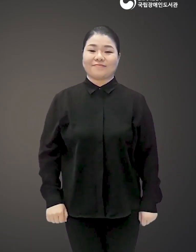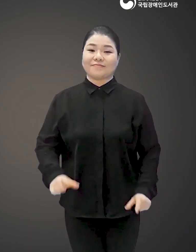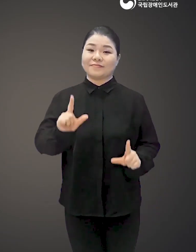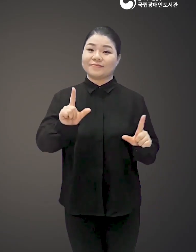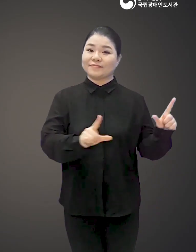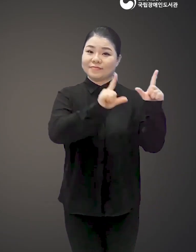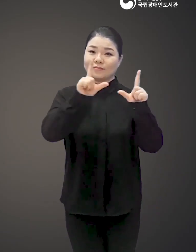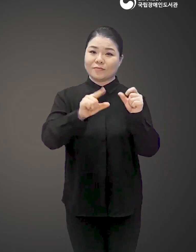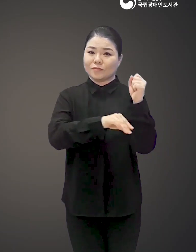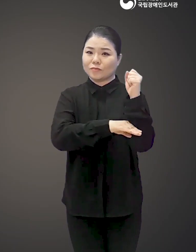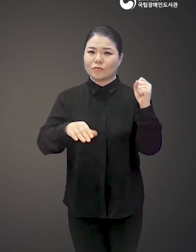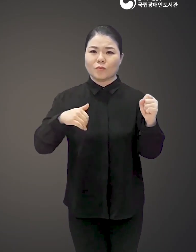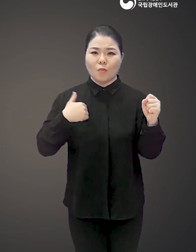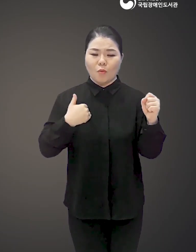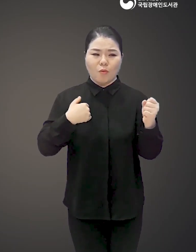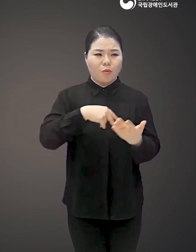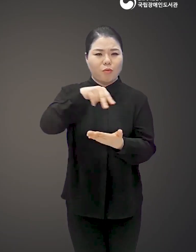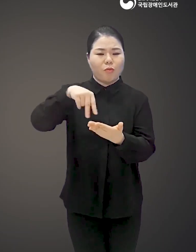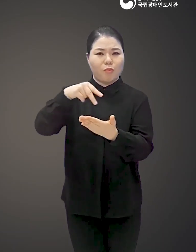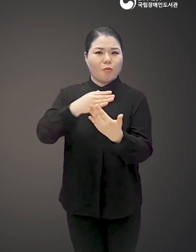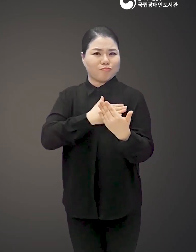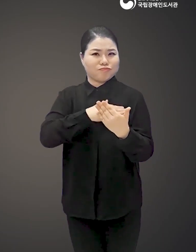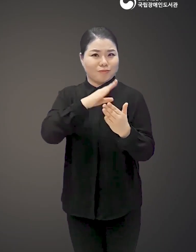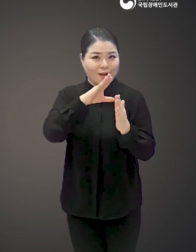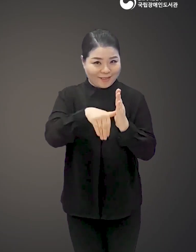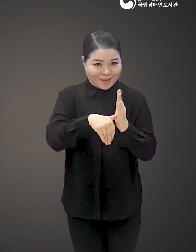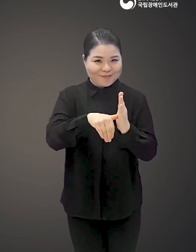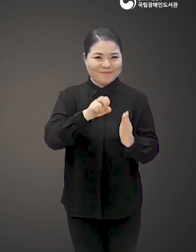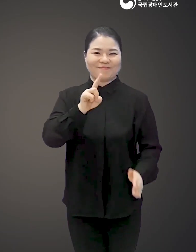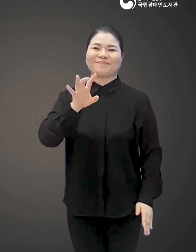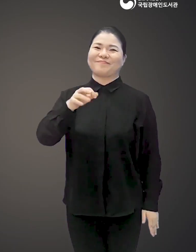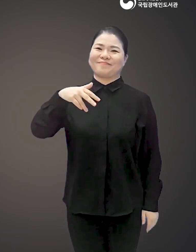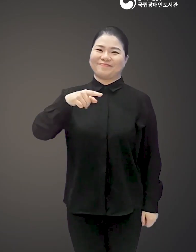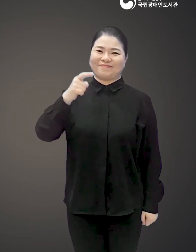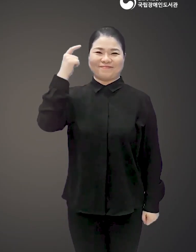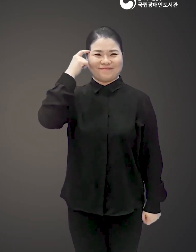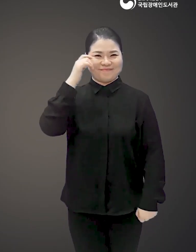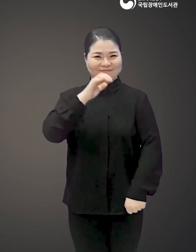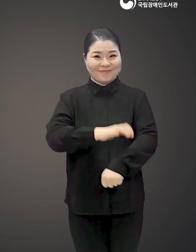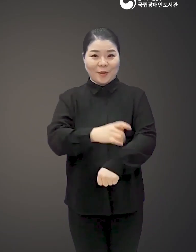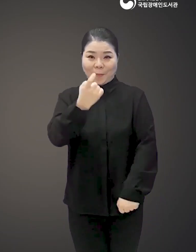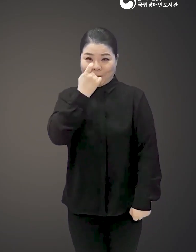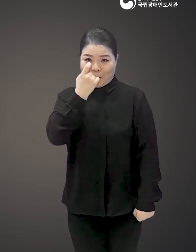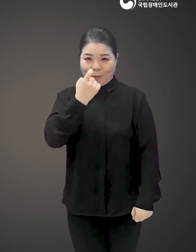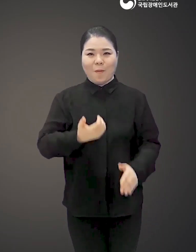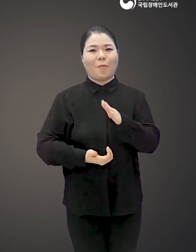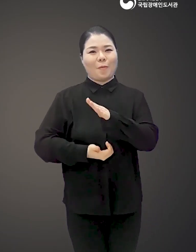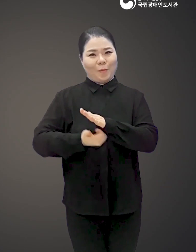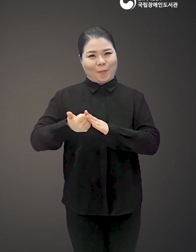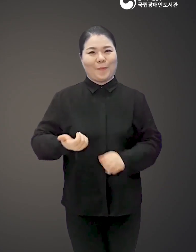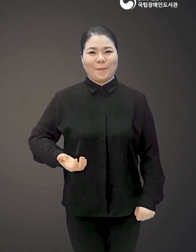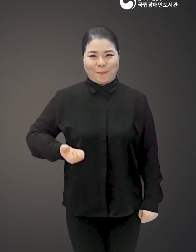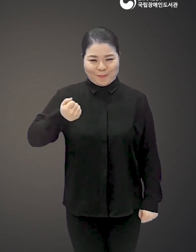삶의 중심을 잃고 불안에 허덕일 때 맹자의 지혜로 희망을 세우고 의욕을